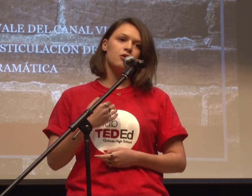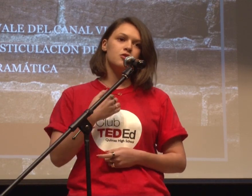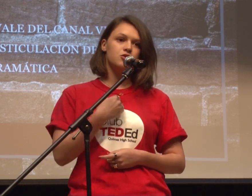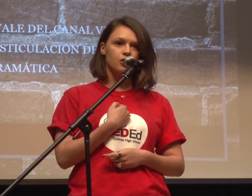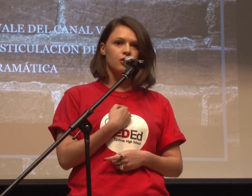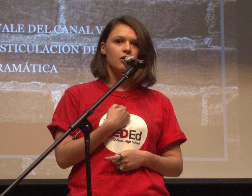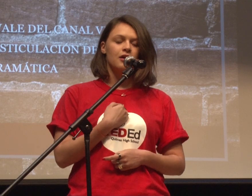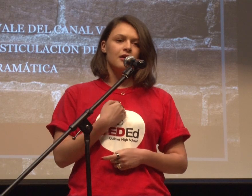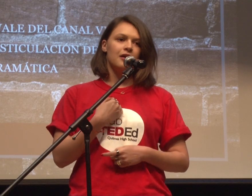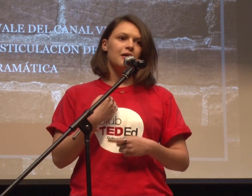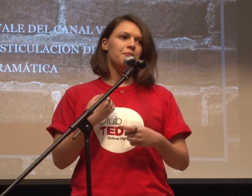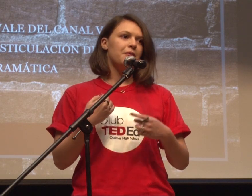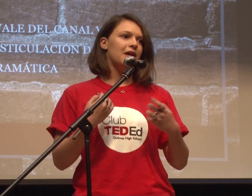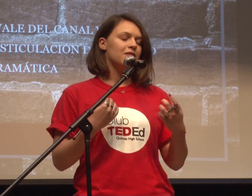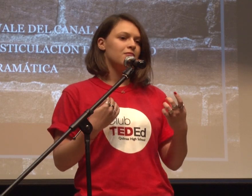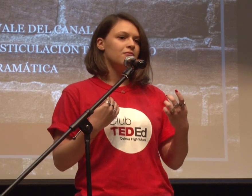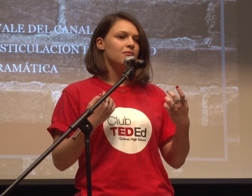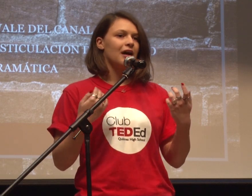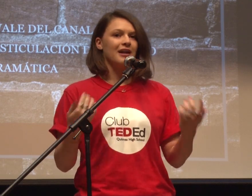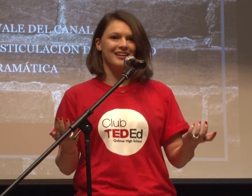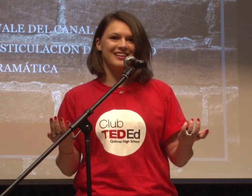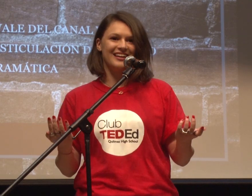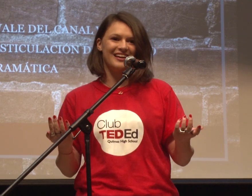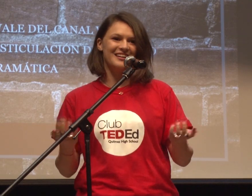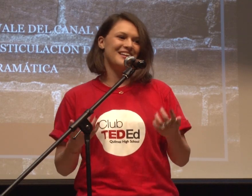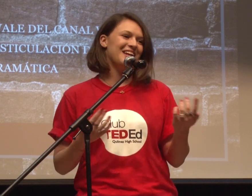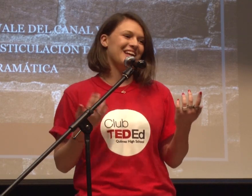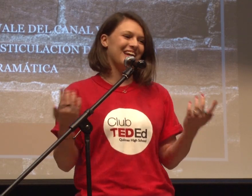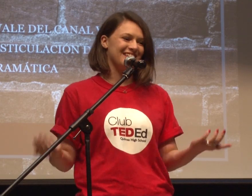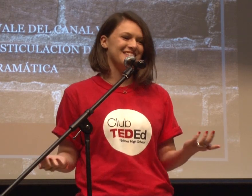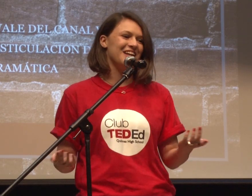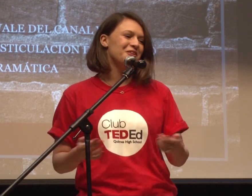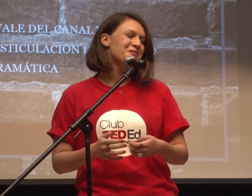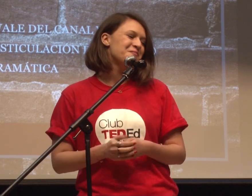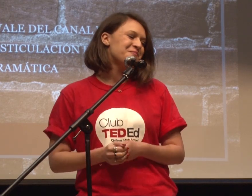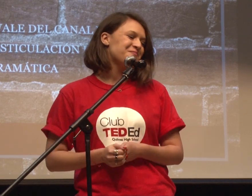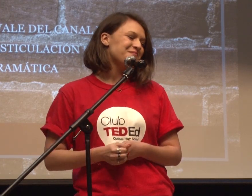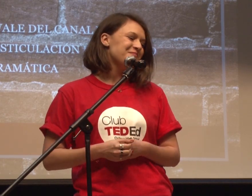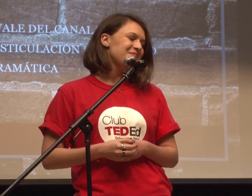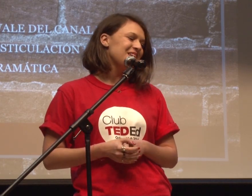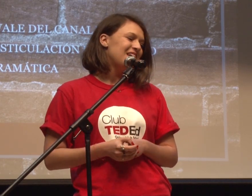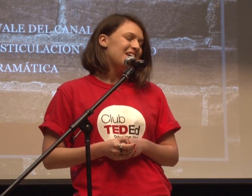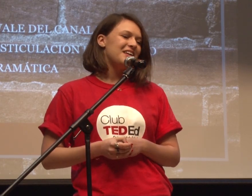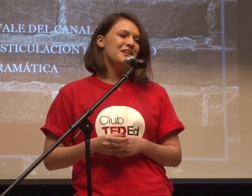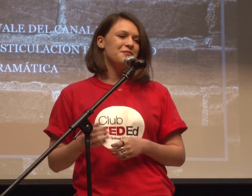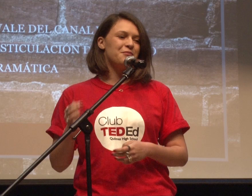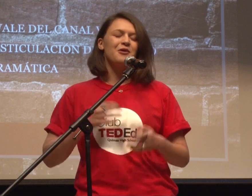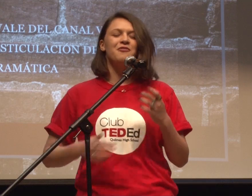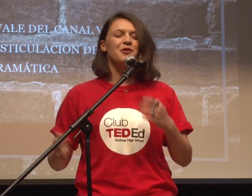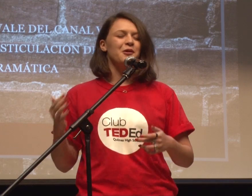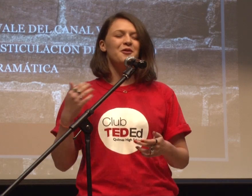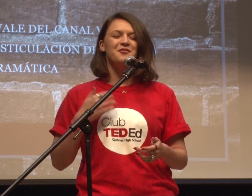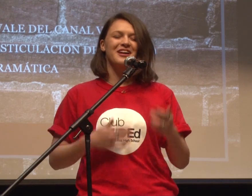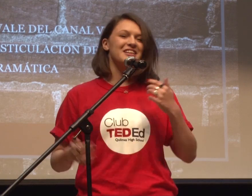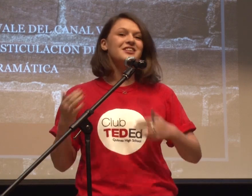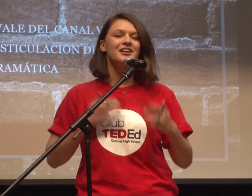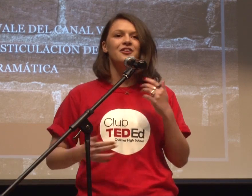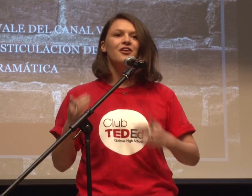yo en Argentina, en el castellano. Y poco a poco fui cayendo